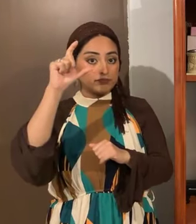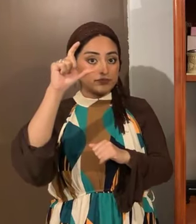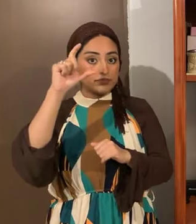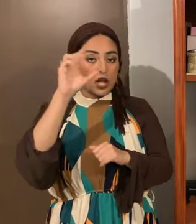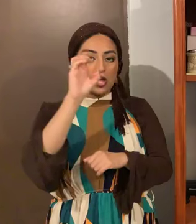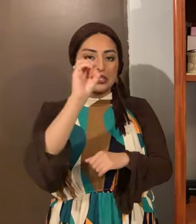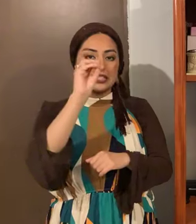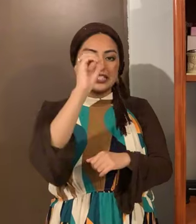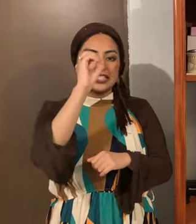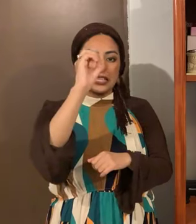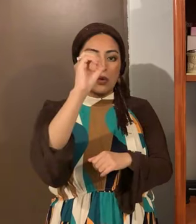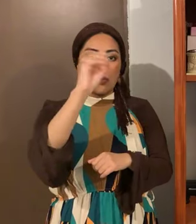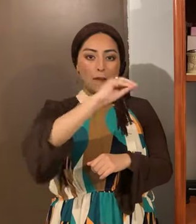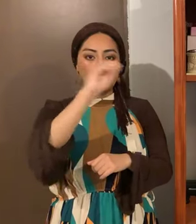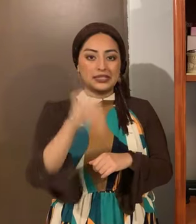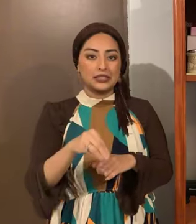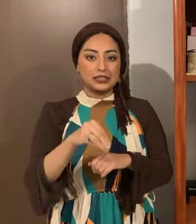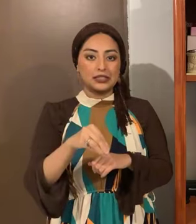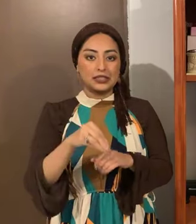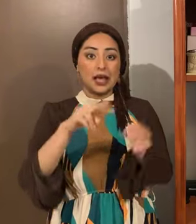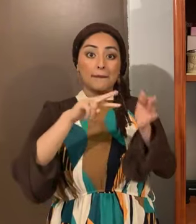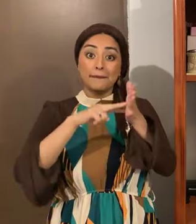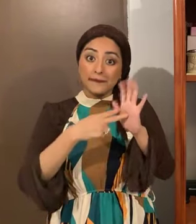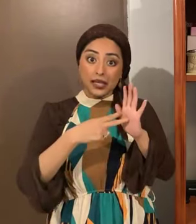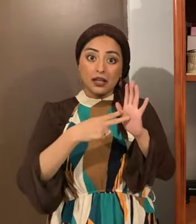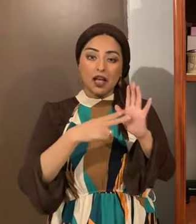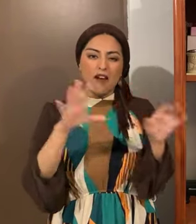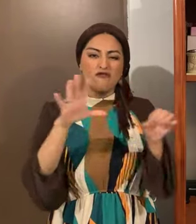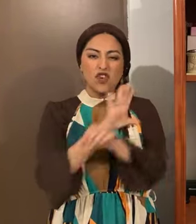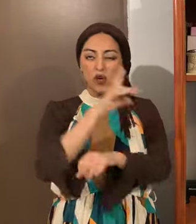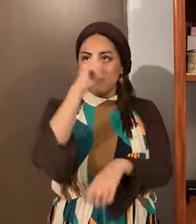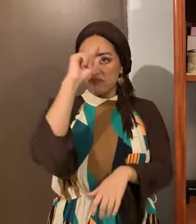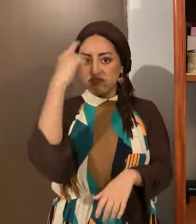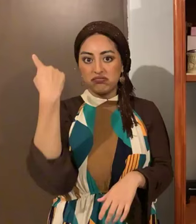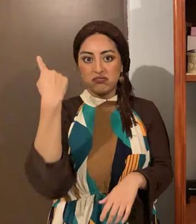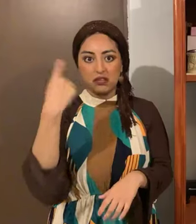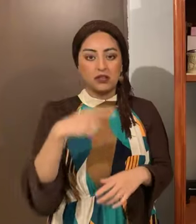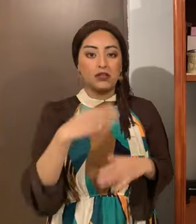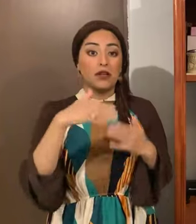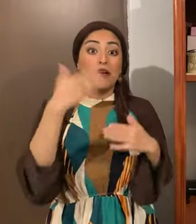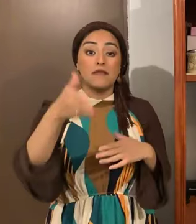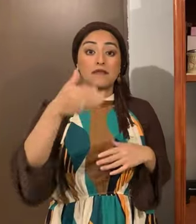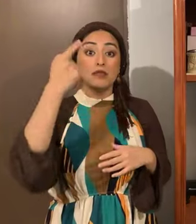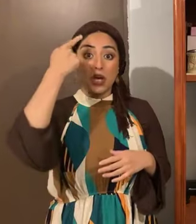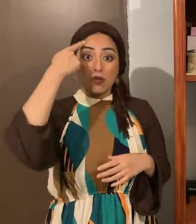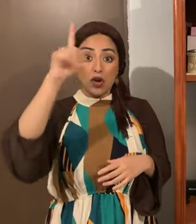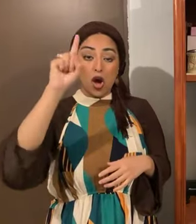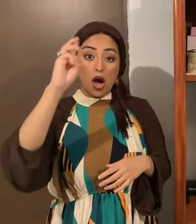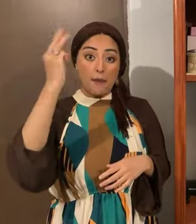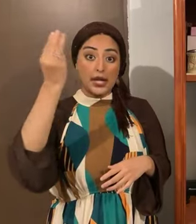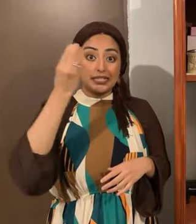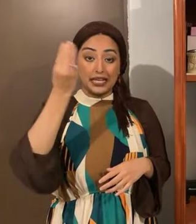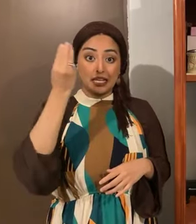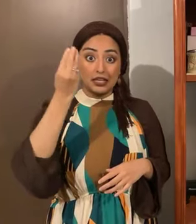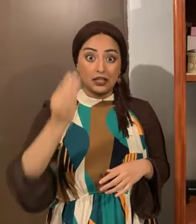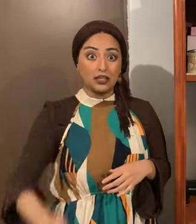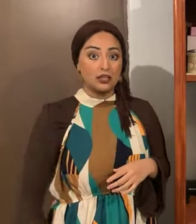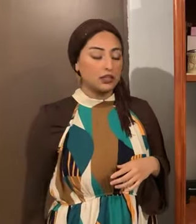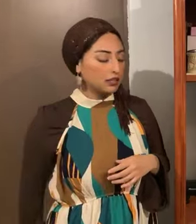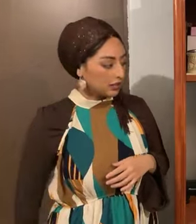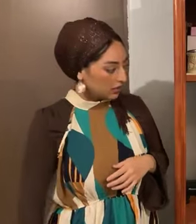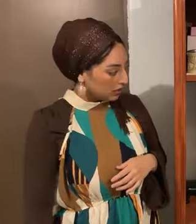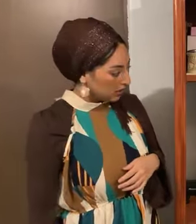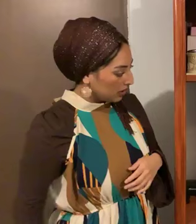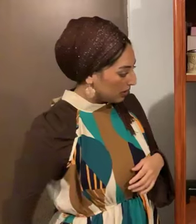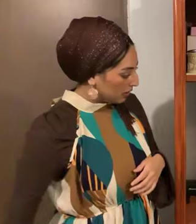cero, totalmente negra, ¿sí? Y luego ya para el lunes, aunque es